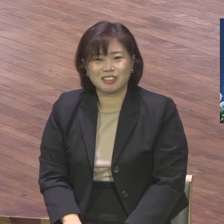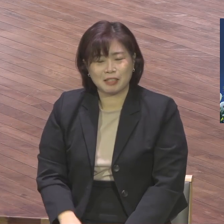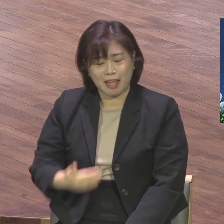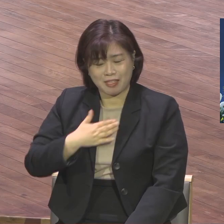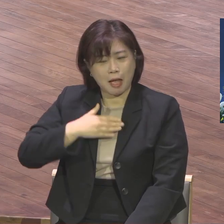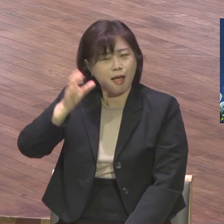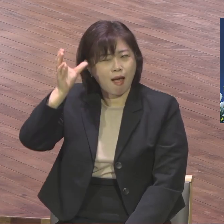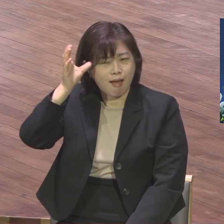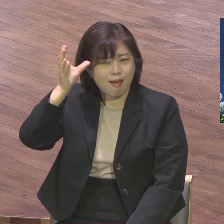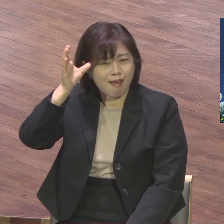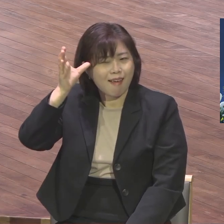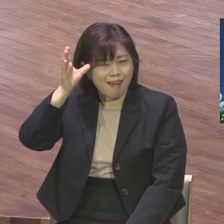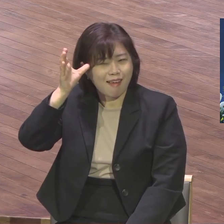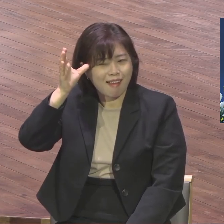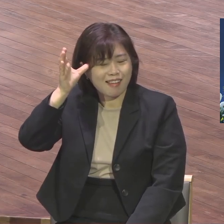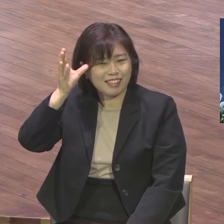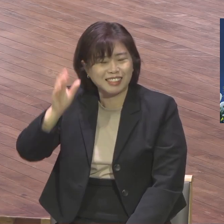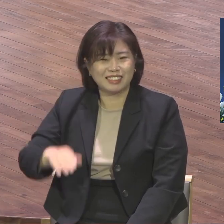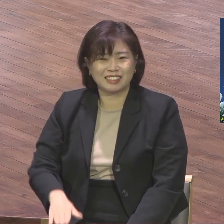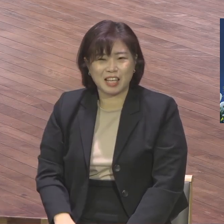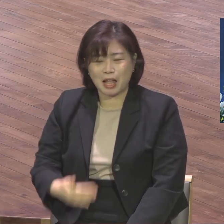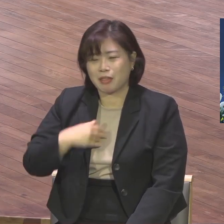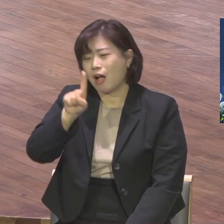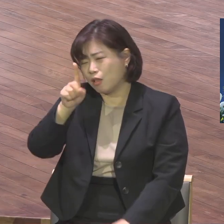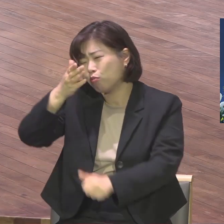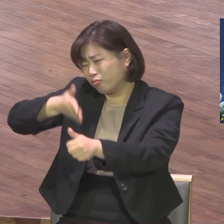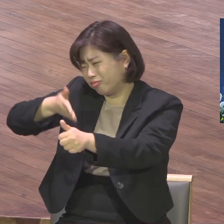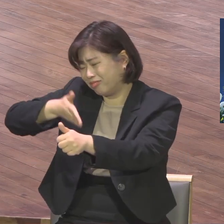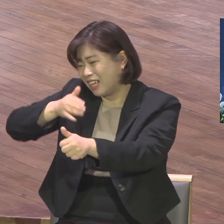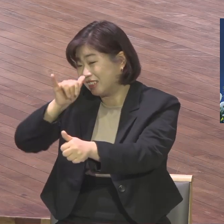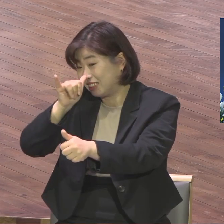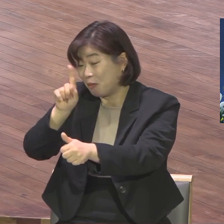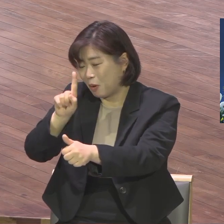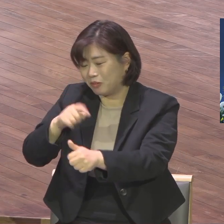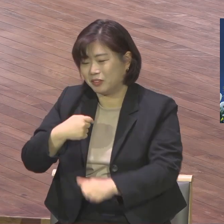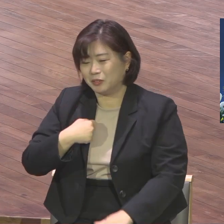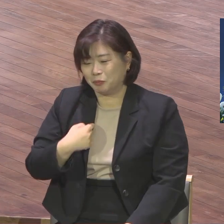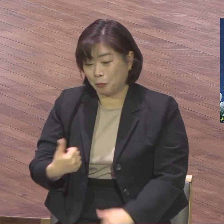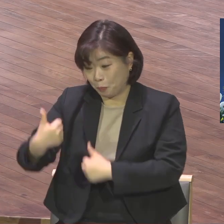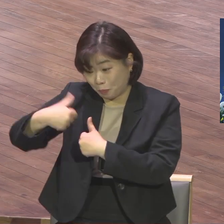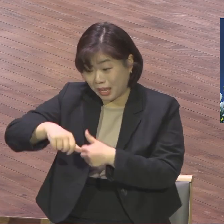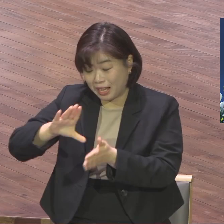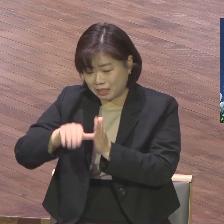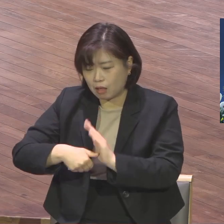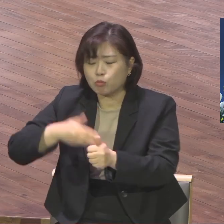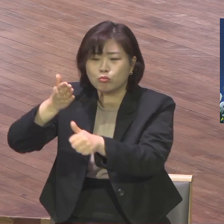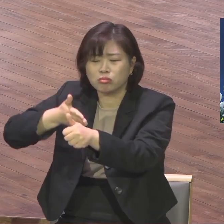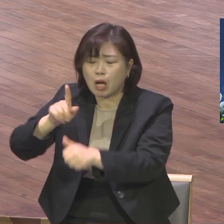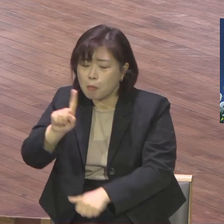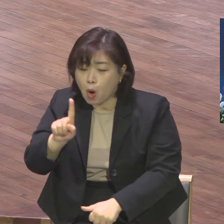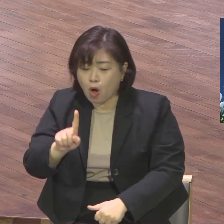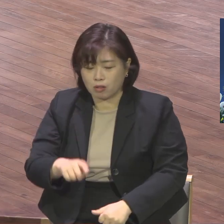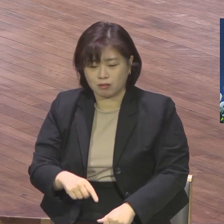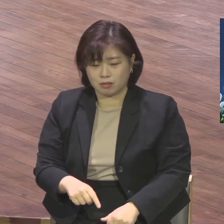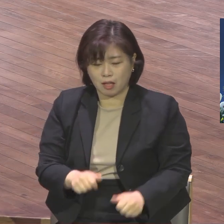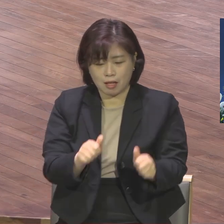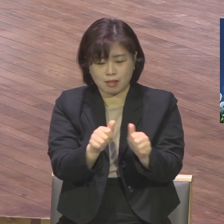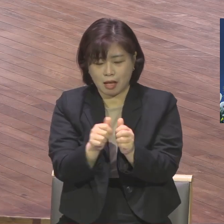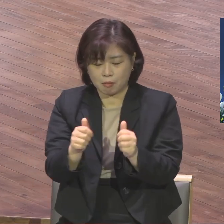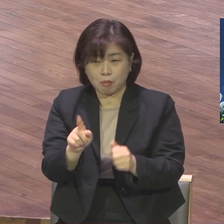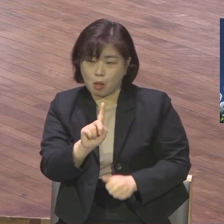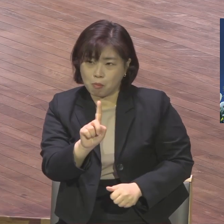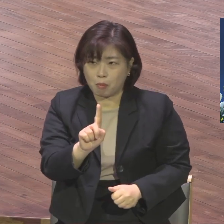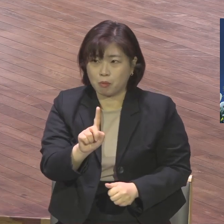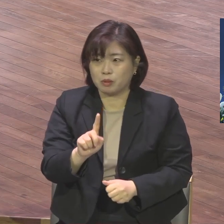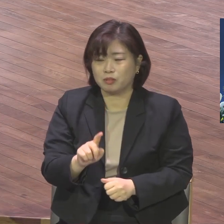기대합니다. 앞으로 내가 부탁한 거 하나 있어요. 진성 의원에게 차별 금지법 통과 좀 시키지 마라. 이거